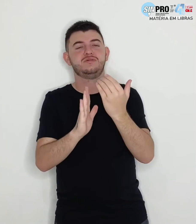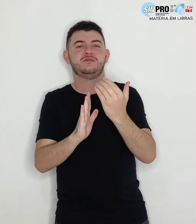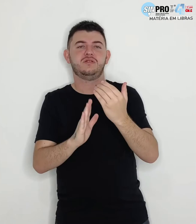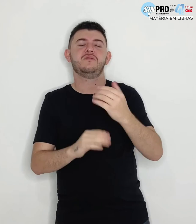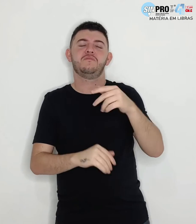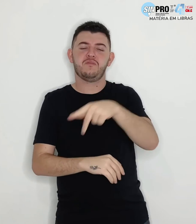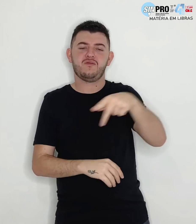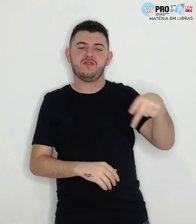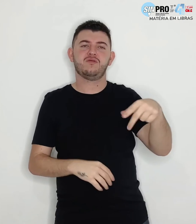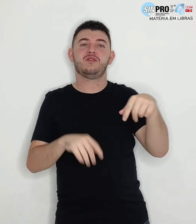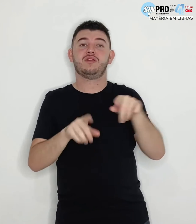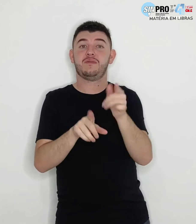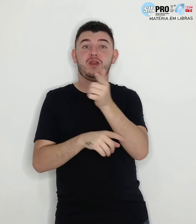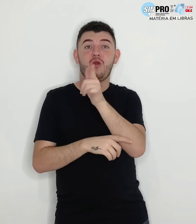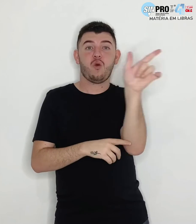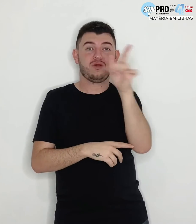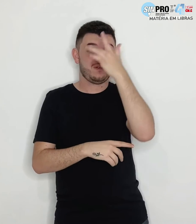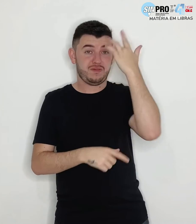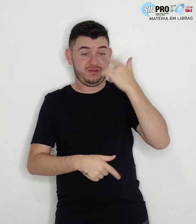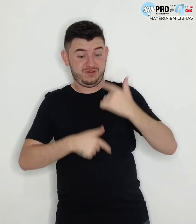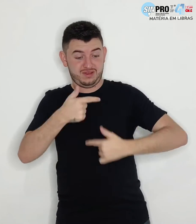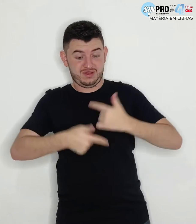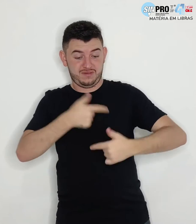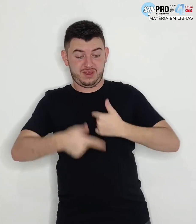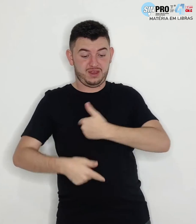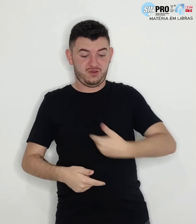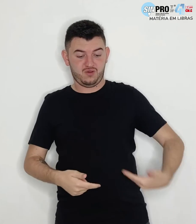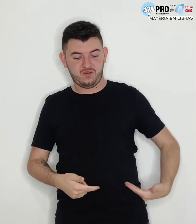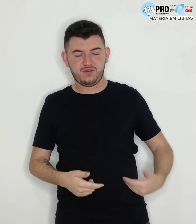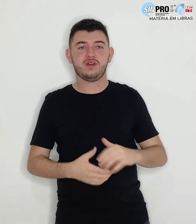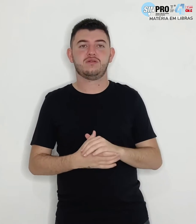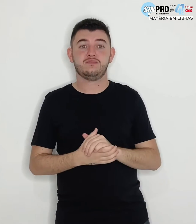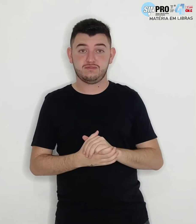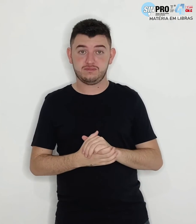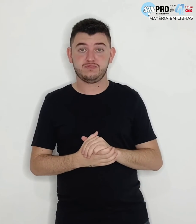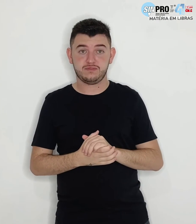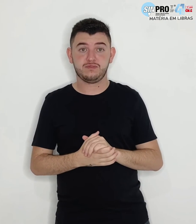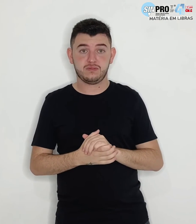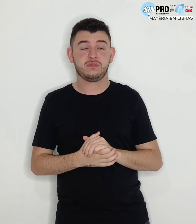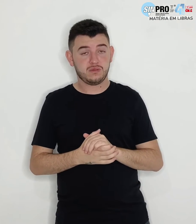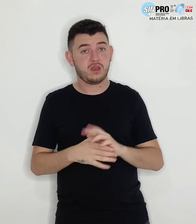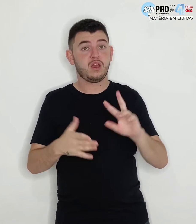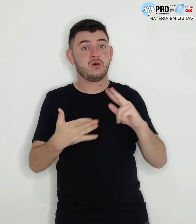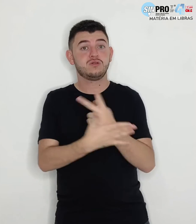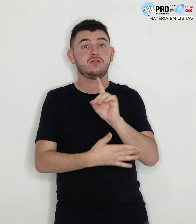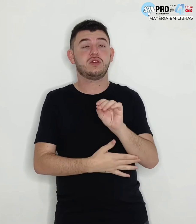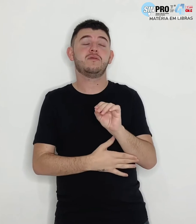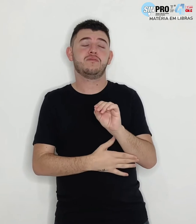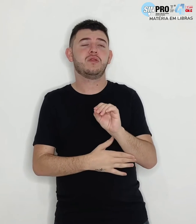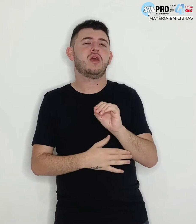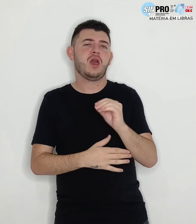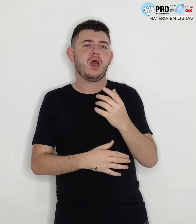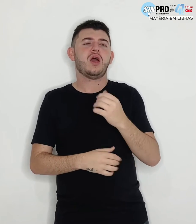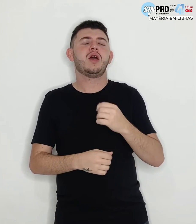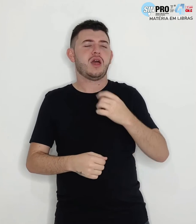e outras categorias do funcionalismo público. Depois de ter tirado do bolso do conjunto de servidores públicos